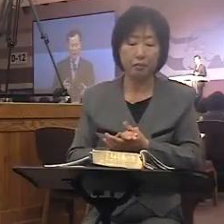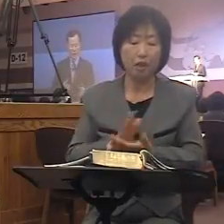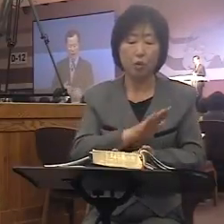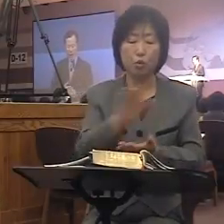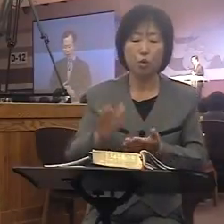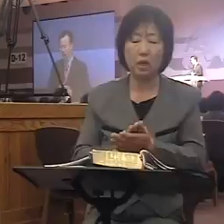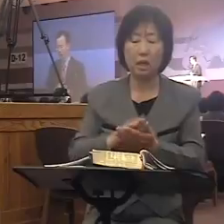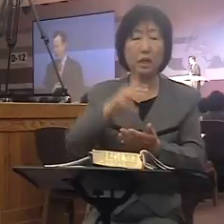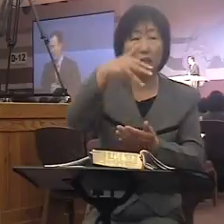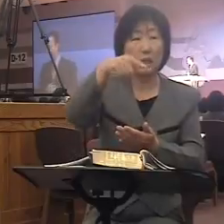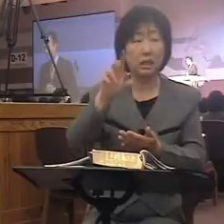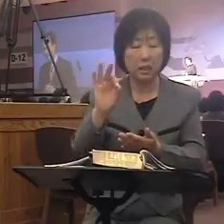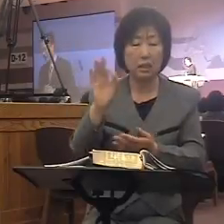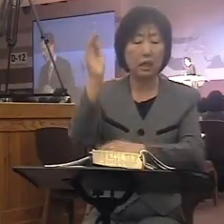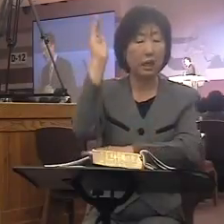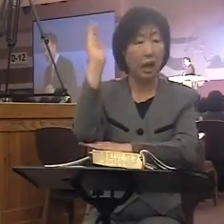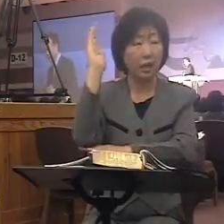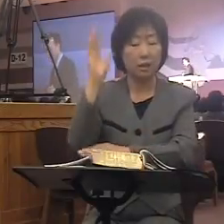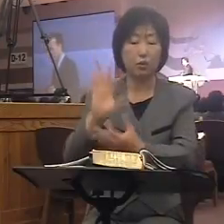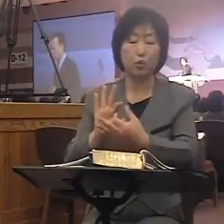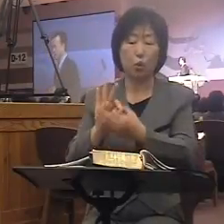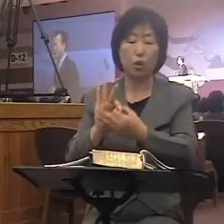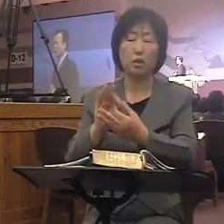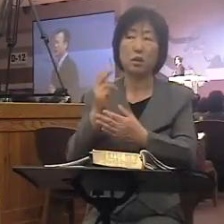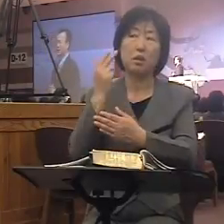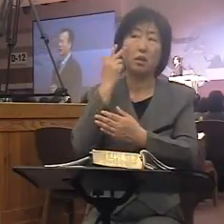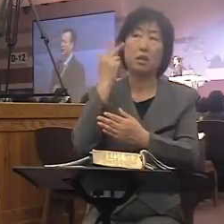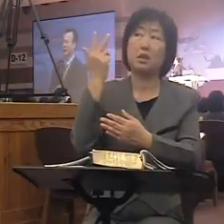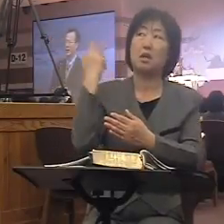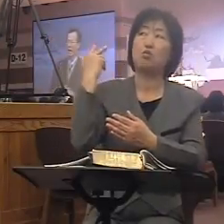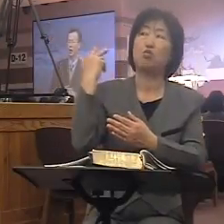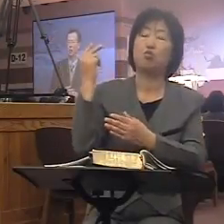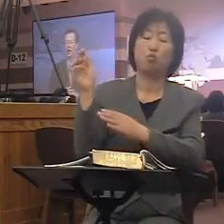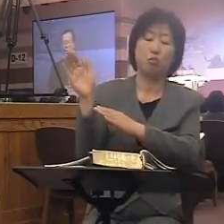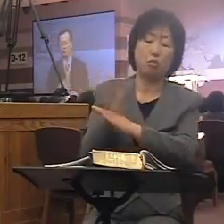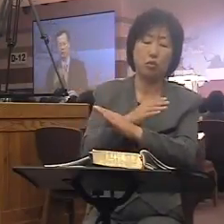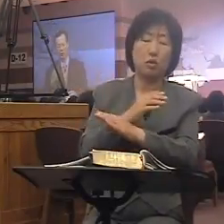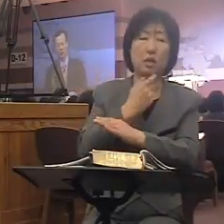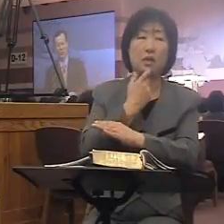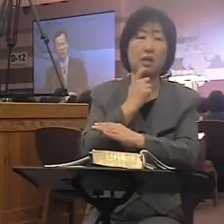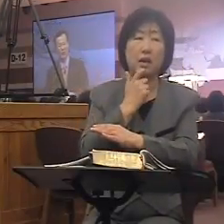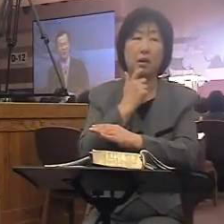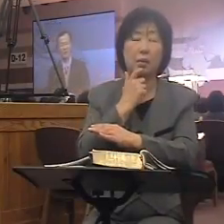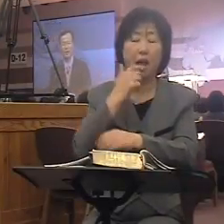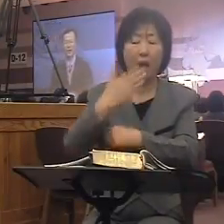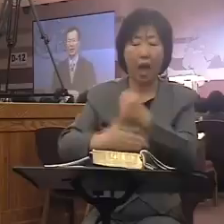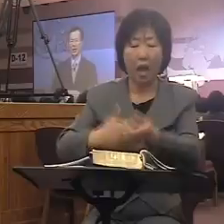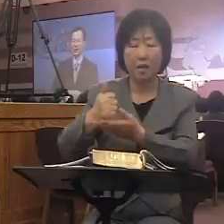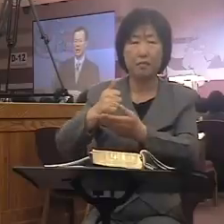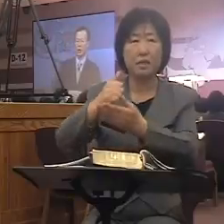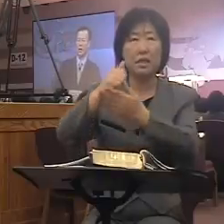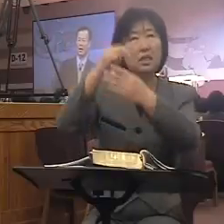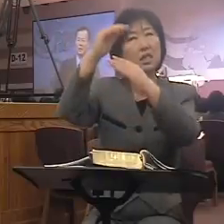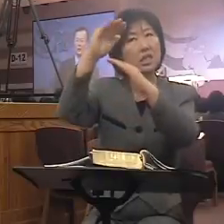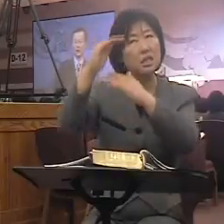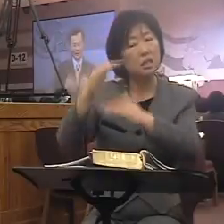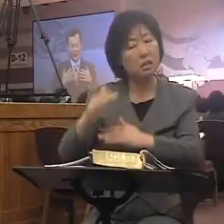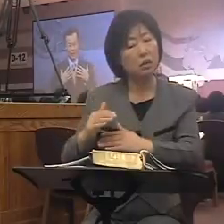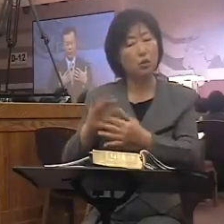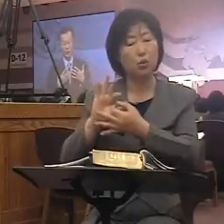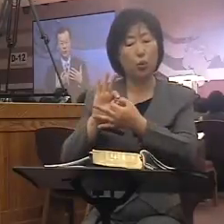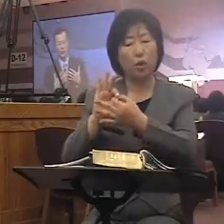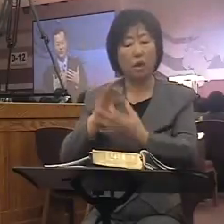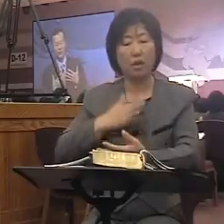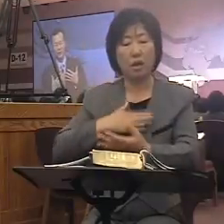우리가 이 창세기 강해를 통해 이제 지난주부터 보기 시작한 야곱의 하나님 시리즈를 통해 야곱의 하나님은